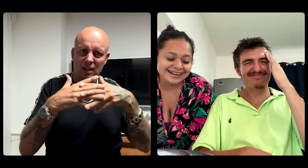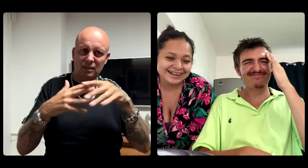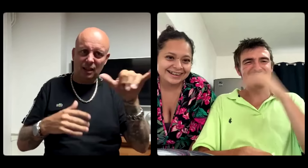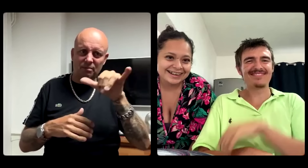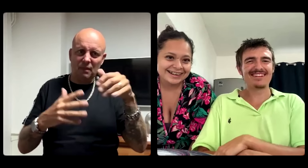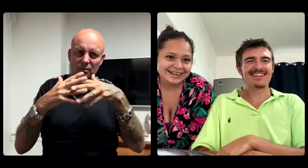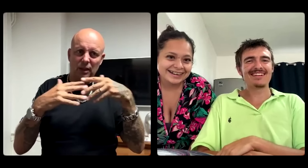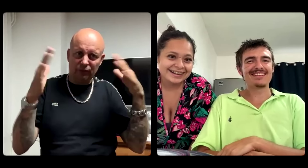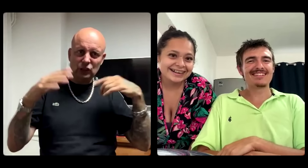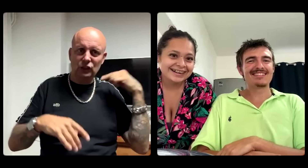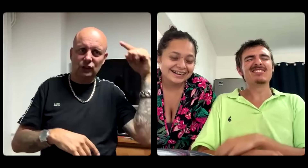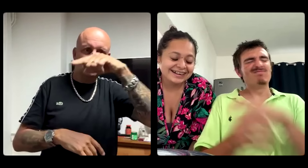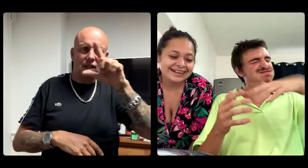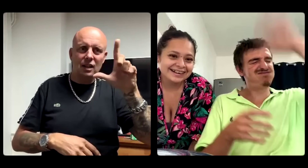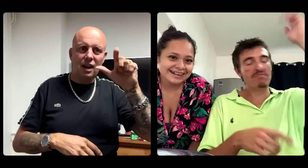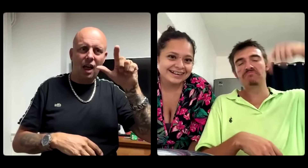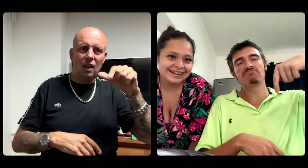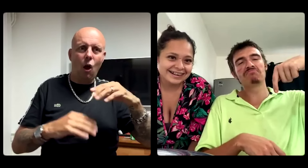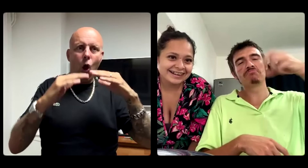Wat?